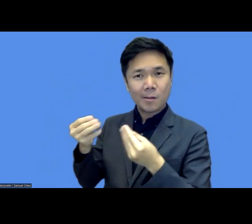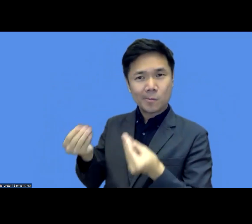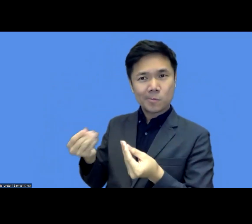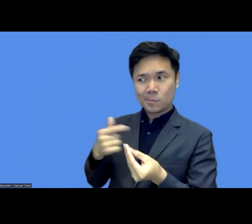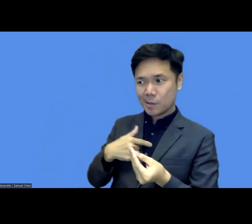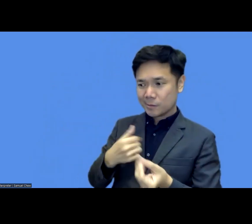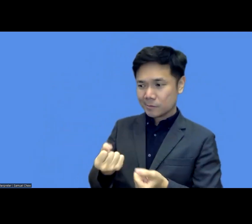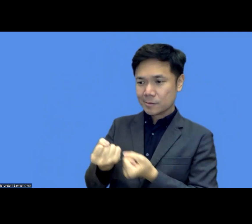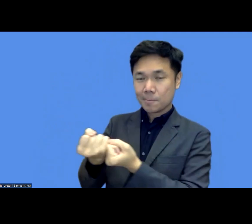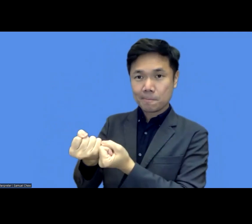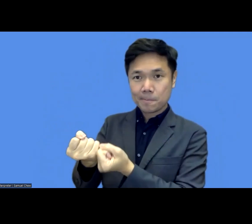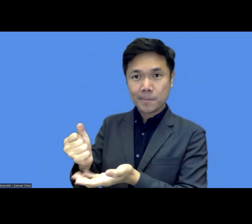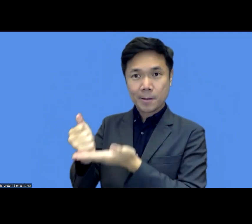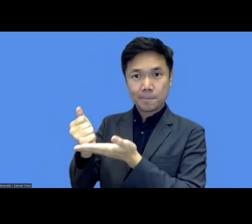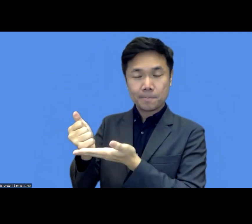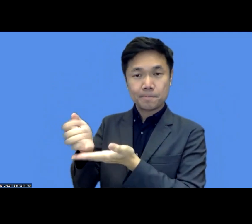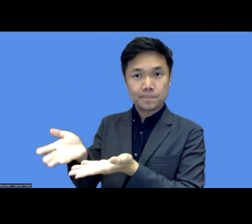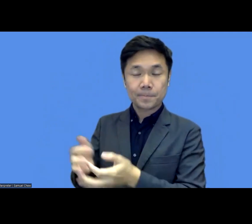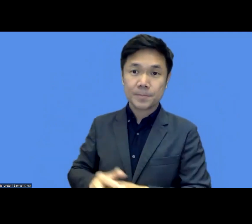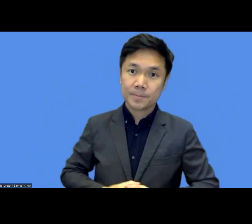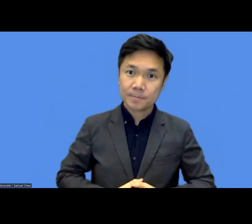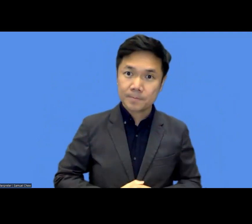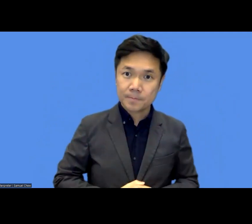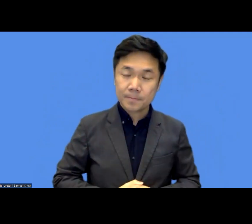los desafíos de las discapacidades mentales.